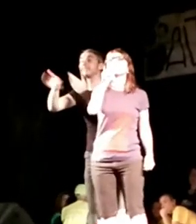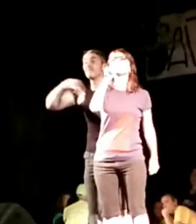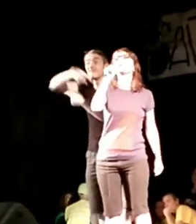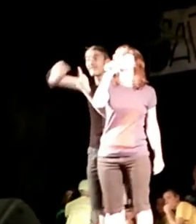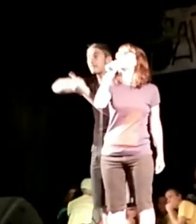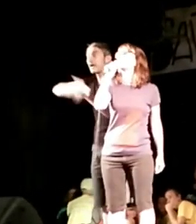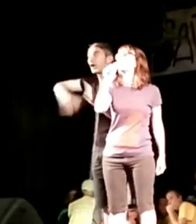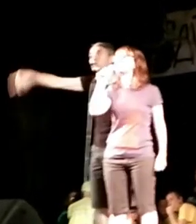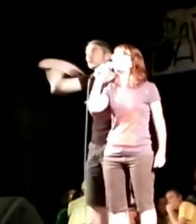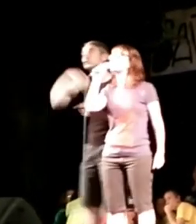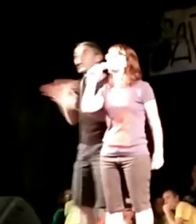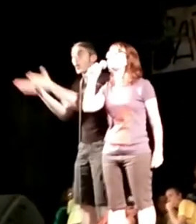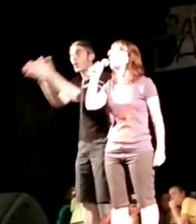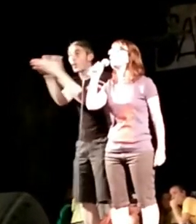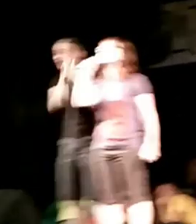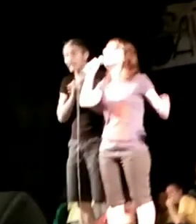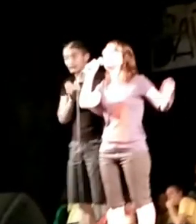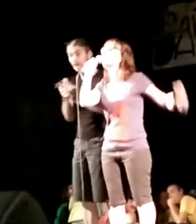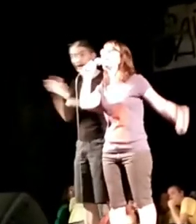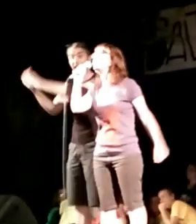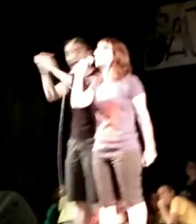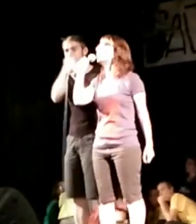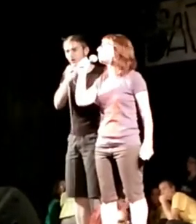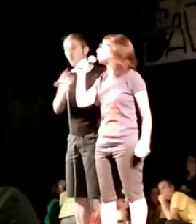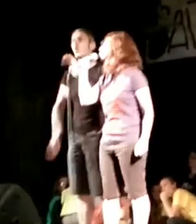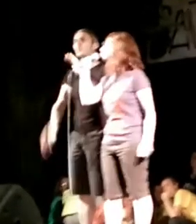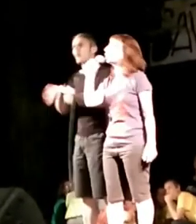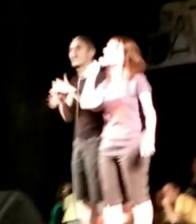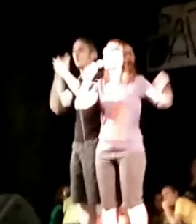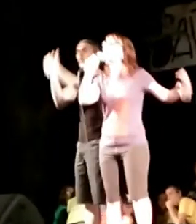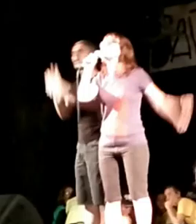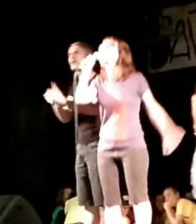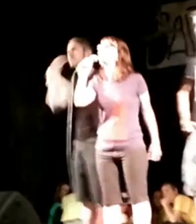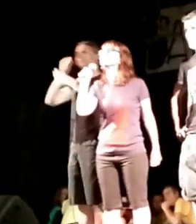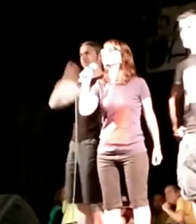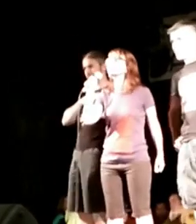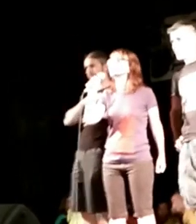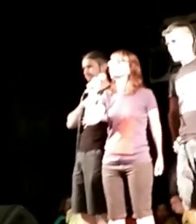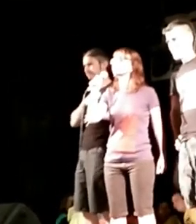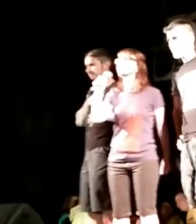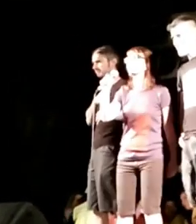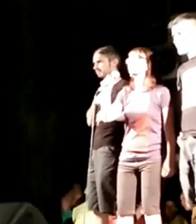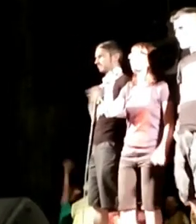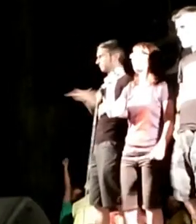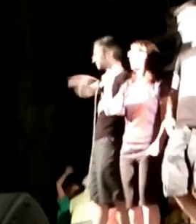familiares, nuestros compañeros y nuestros amigos seguirán luchando por nosotros. ¿A que sí?